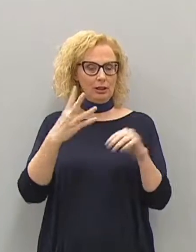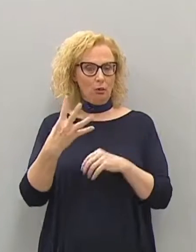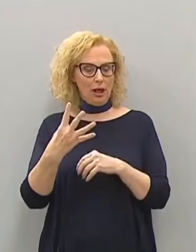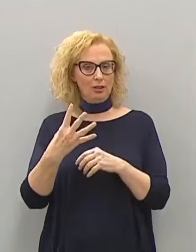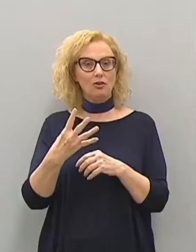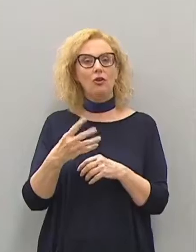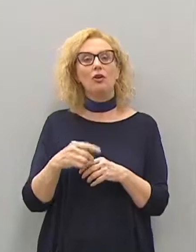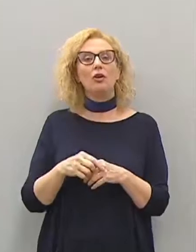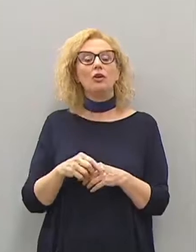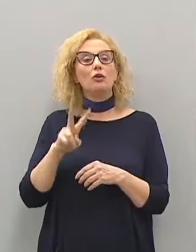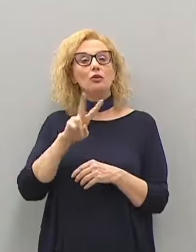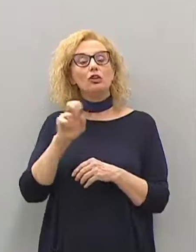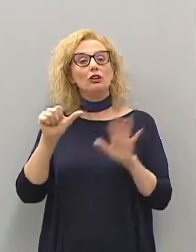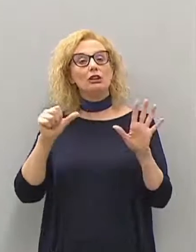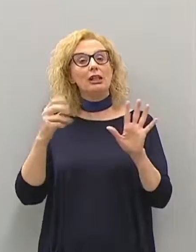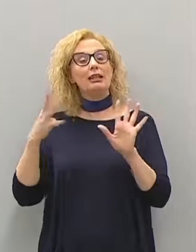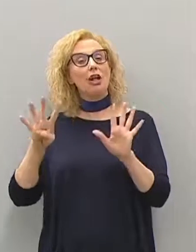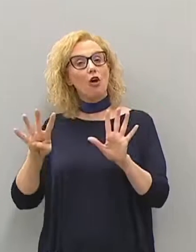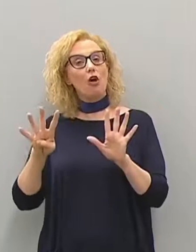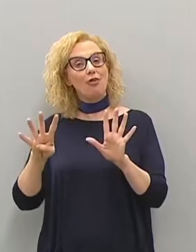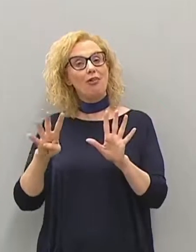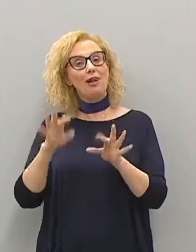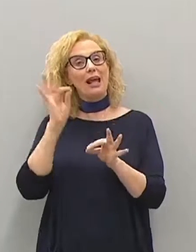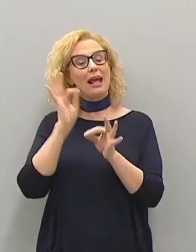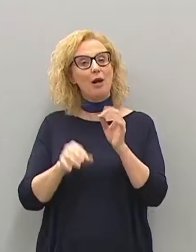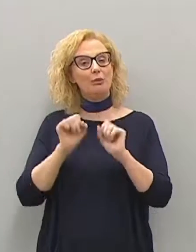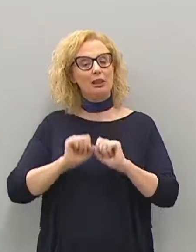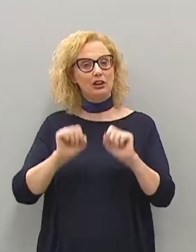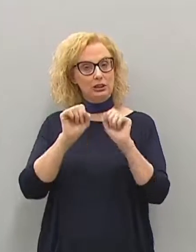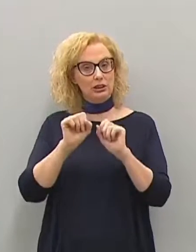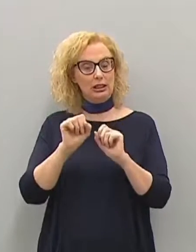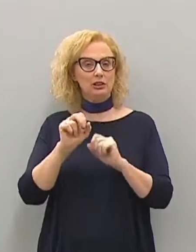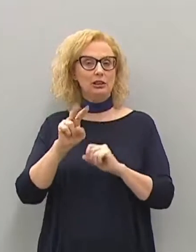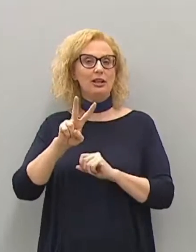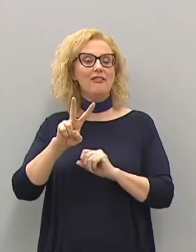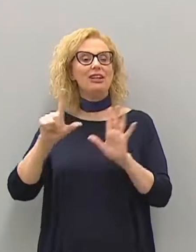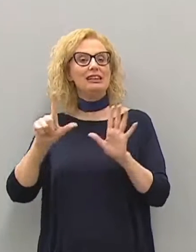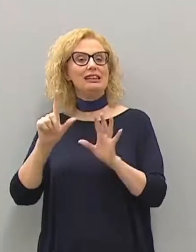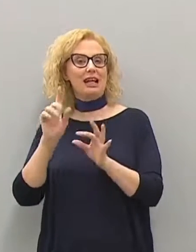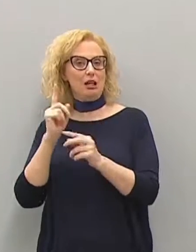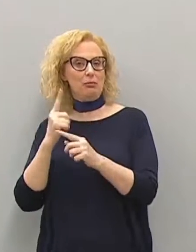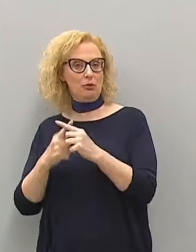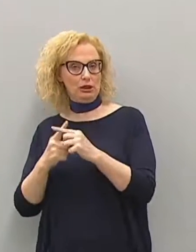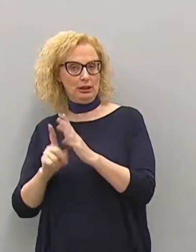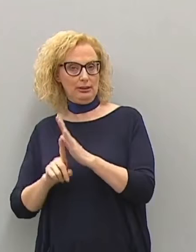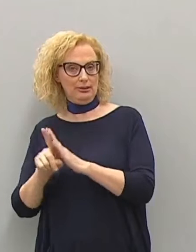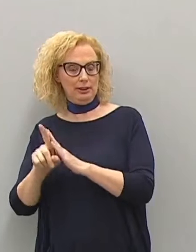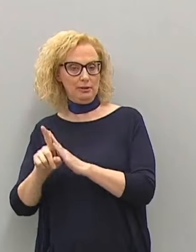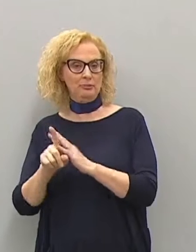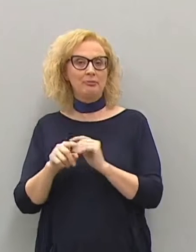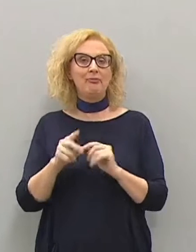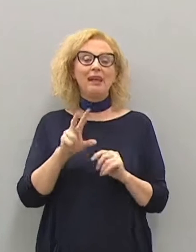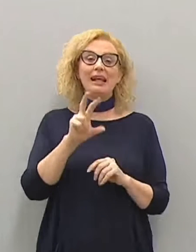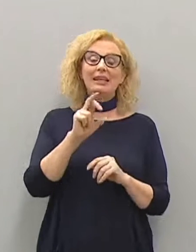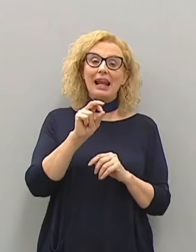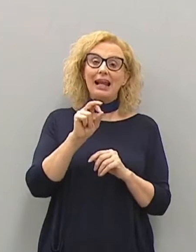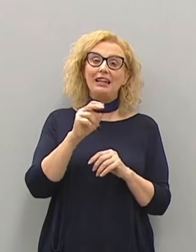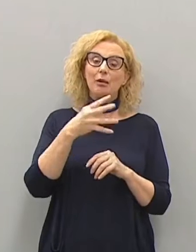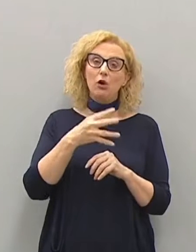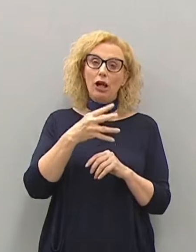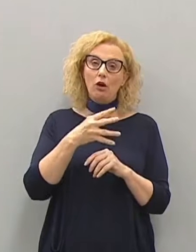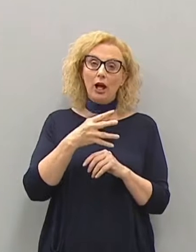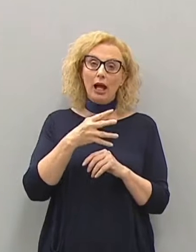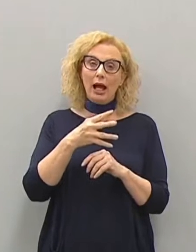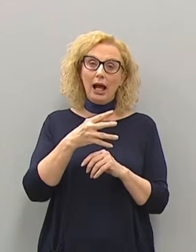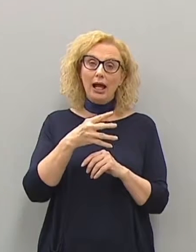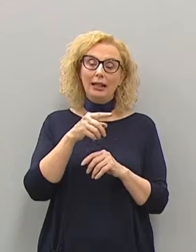tamponi rapidi antigienici di cui appunto 27 sono risultati positivi nel frattempo 30 molecolari erano già